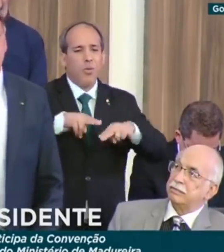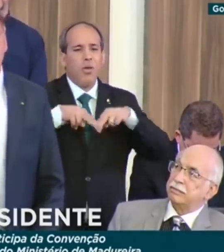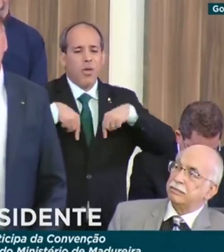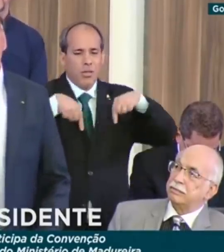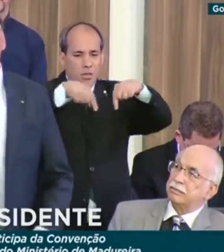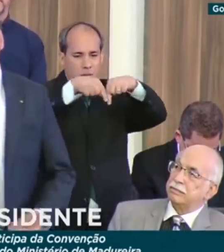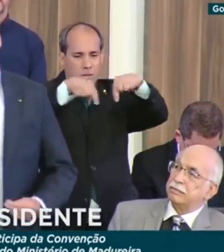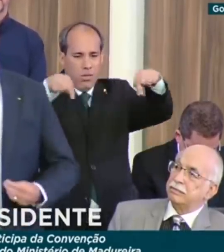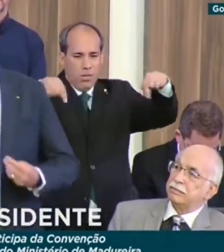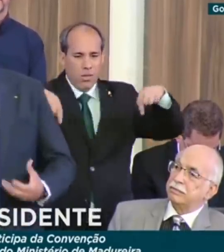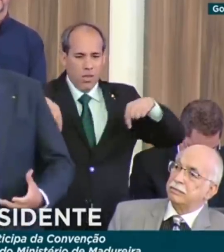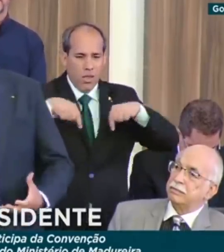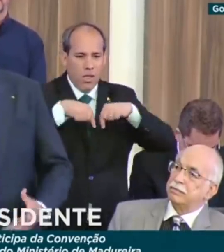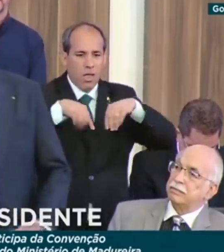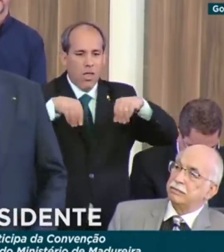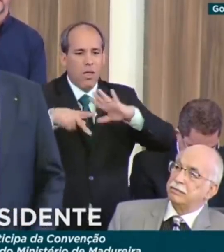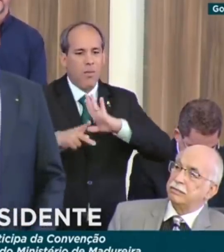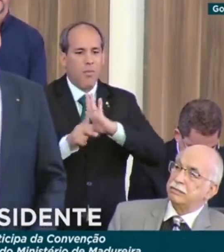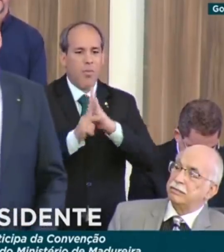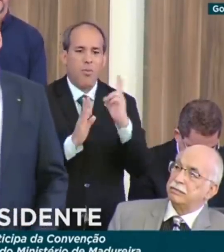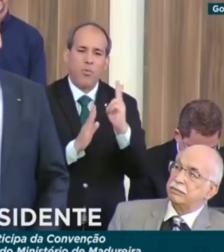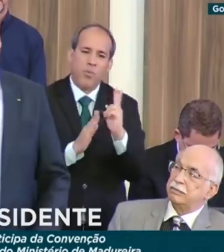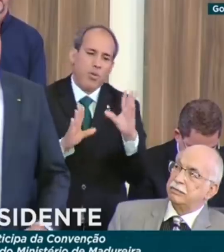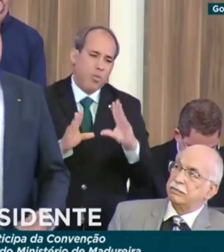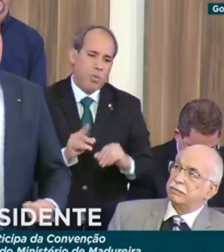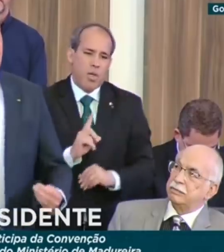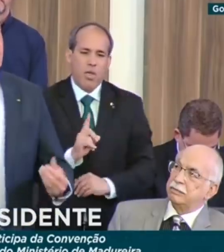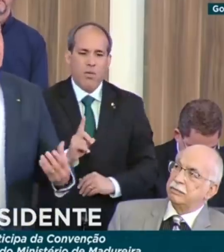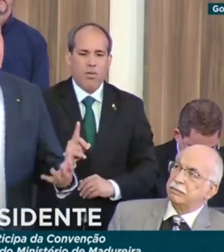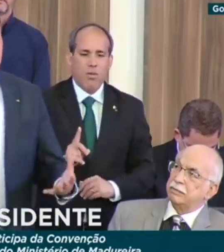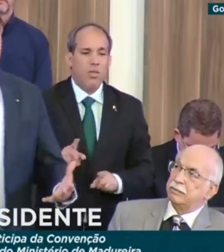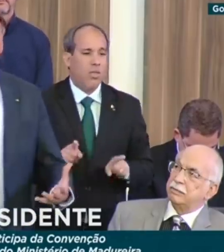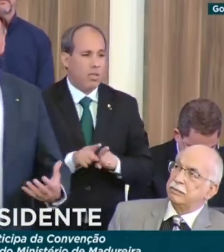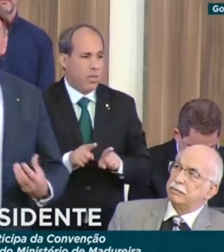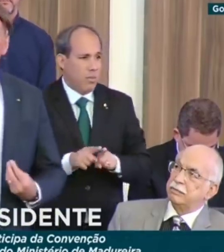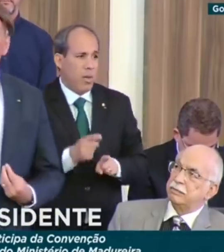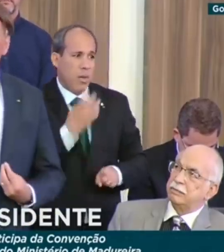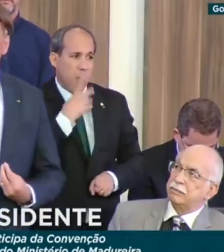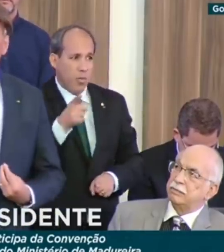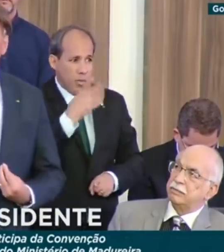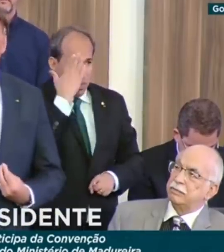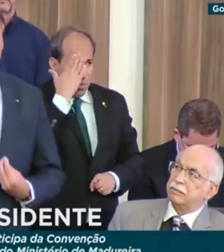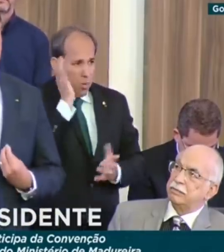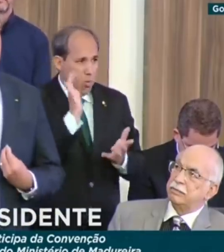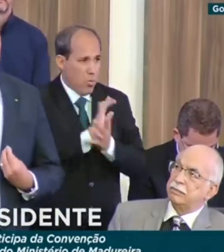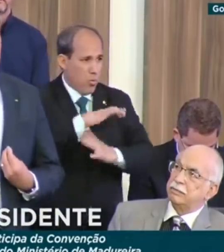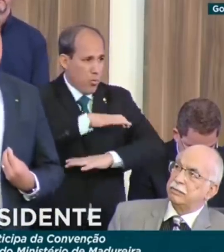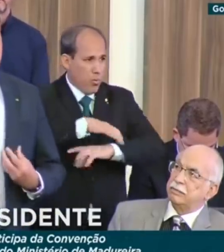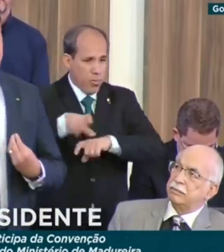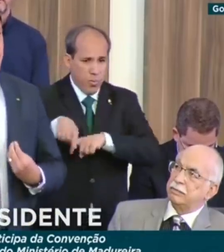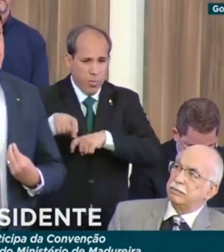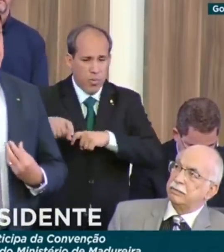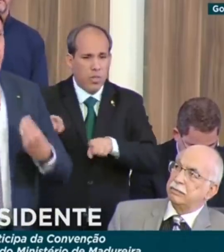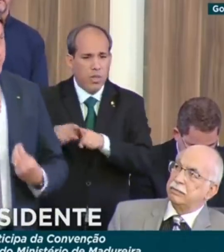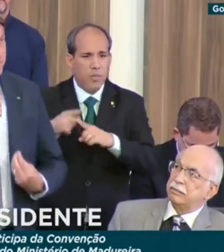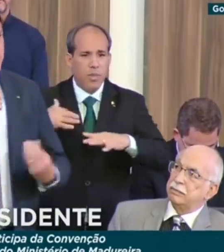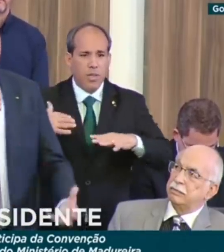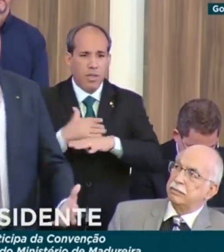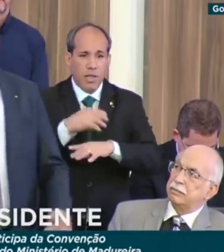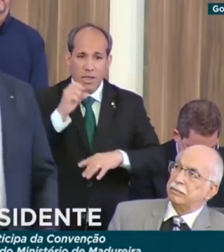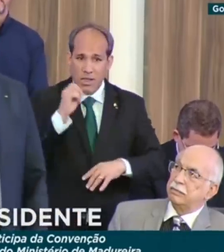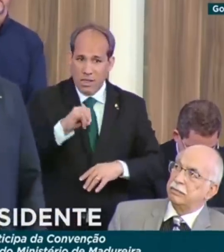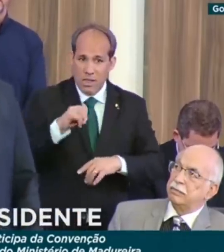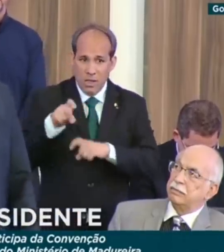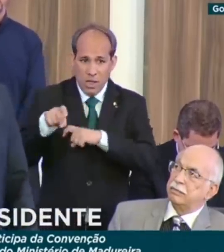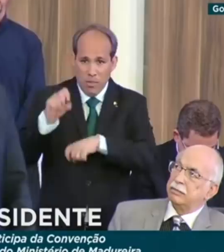indígenas, uma coisa muito importante, que interessa para o homem do campo e a cidade. Afinal de contas, a cidade não vive sem